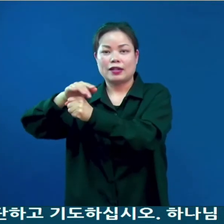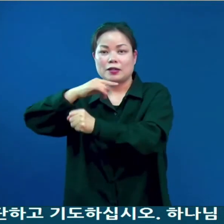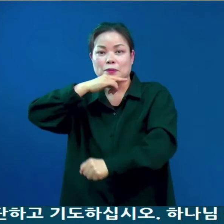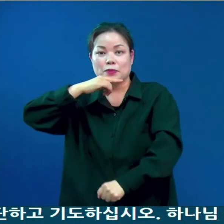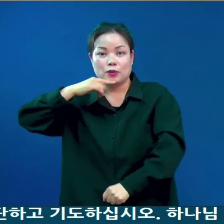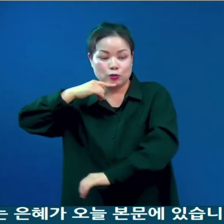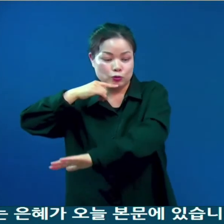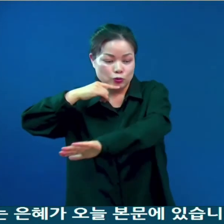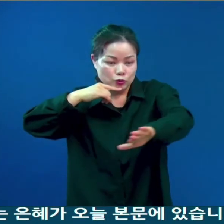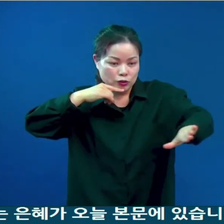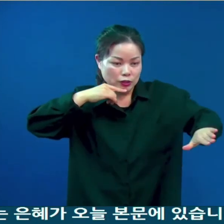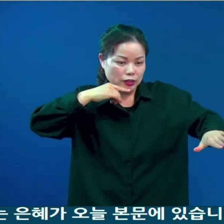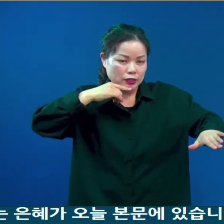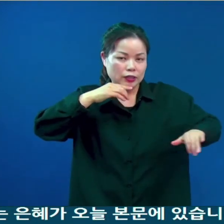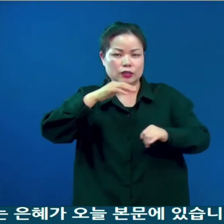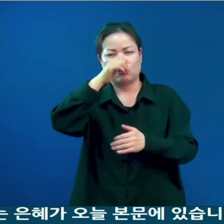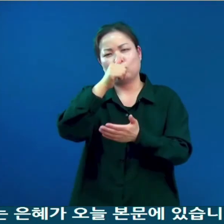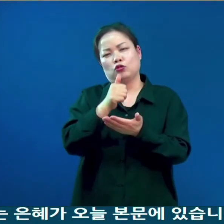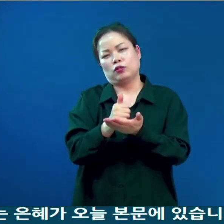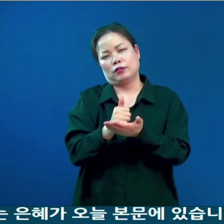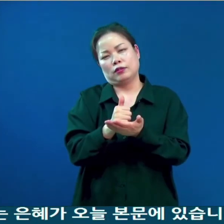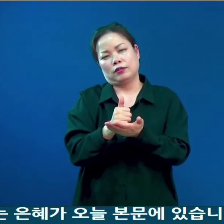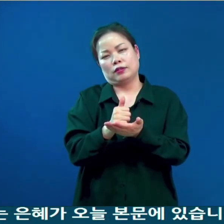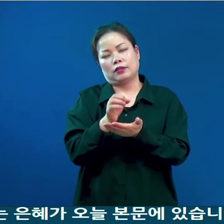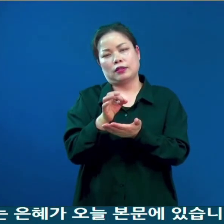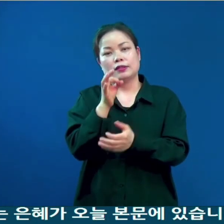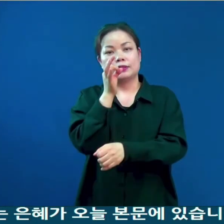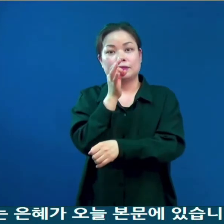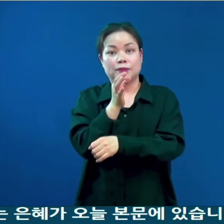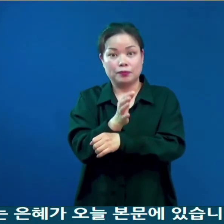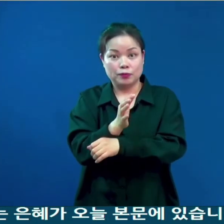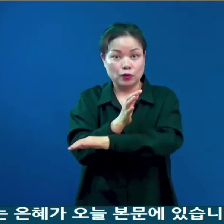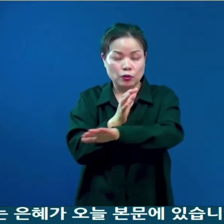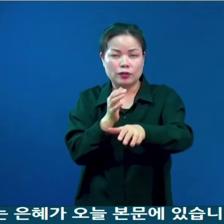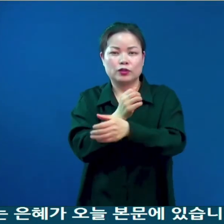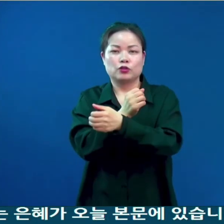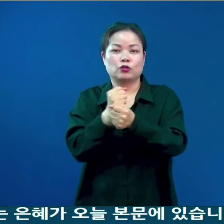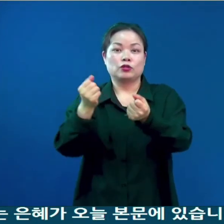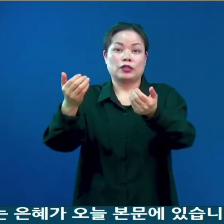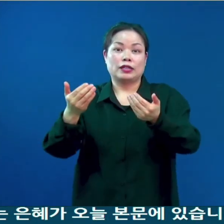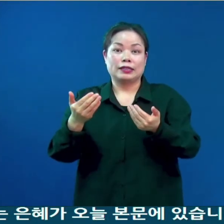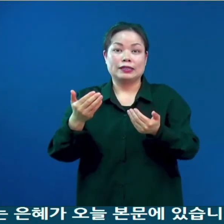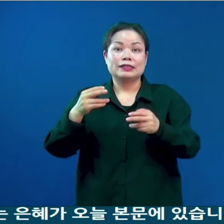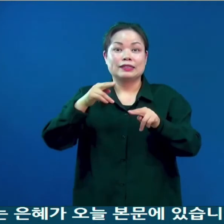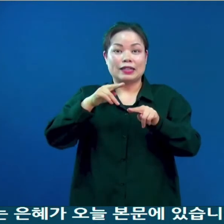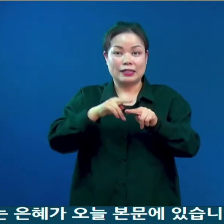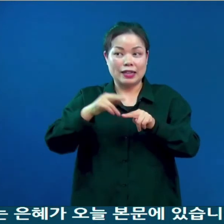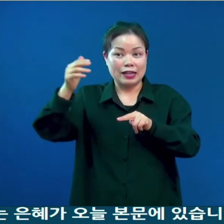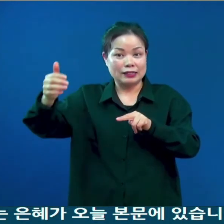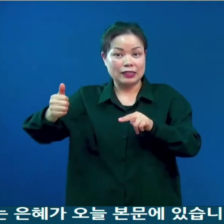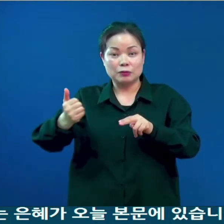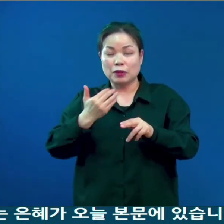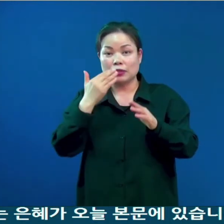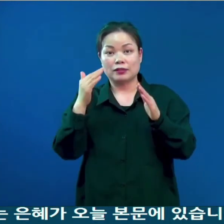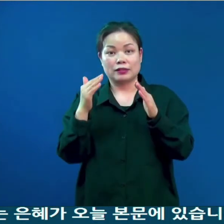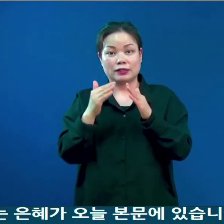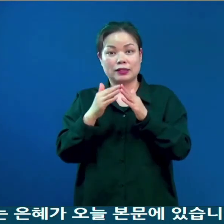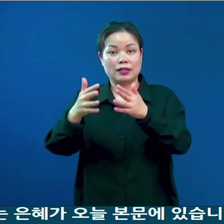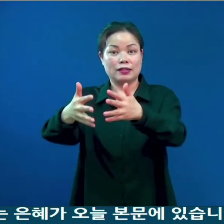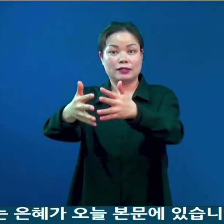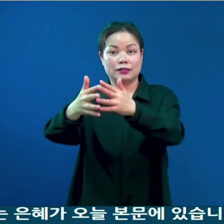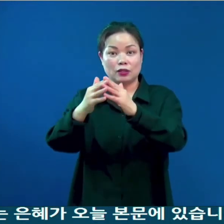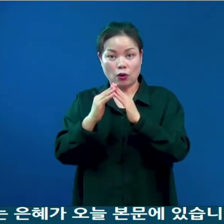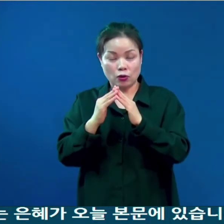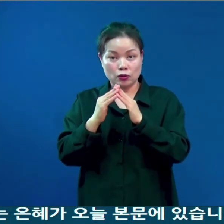피로 우리의 죄값을 사시고 우리를 용서하여 주신 그 자리에 하나님의 성전을